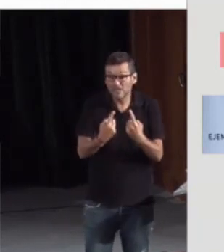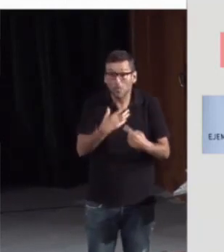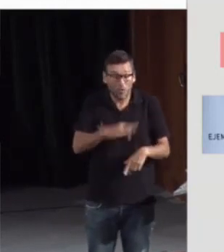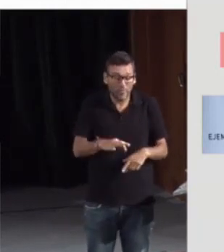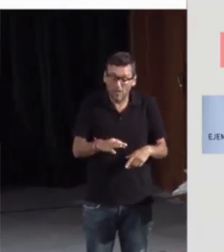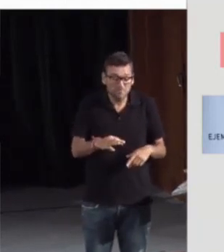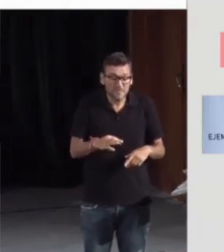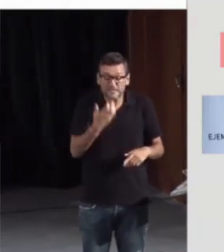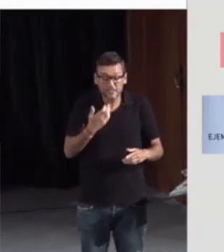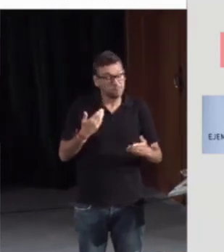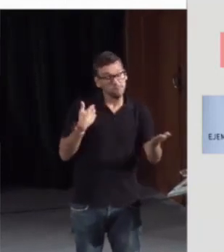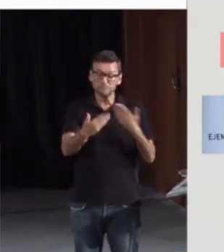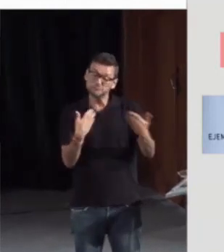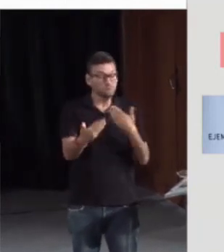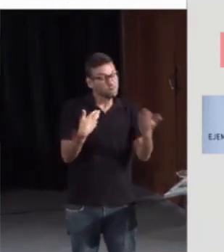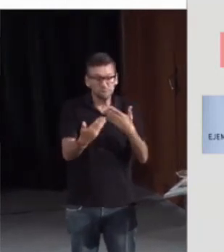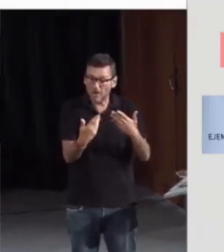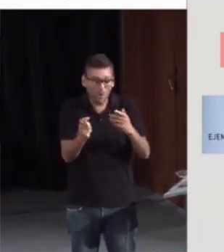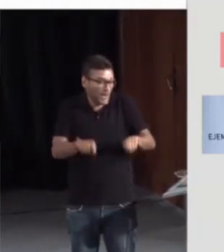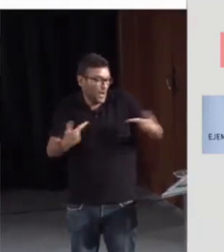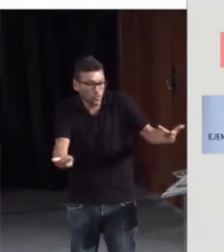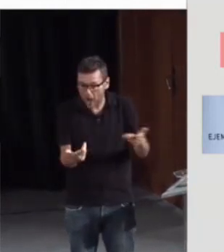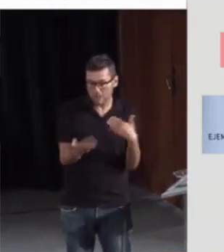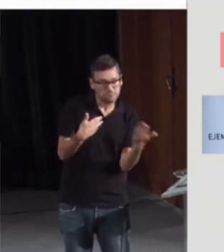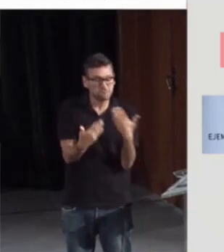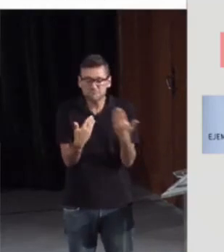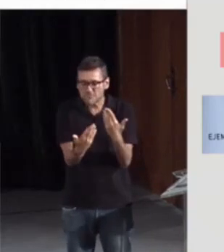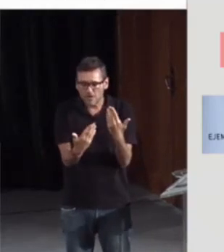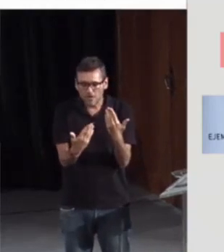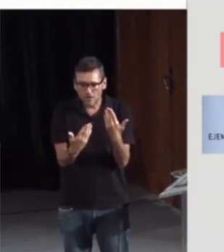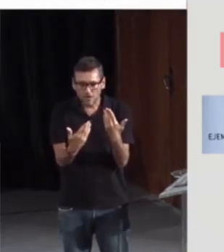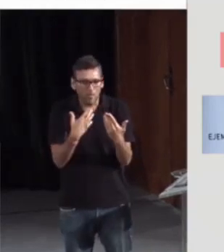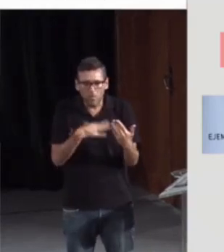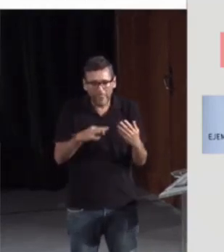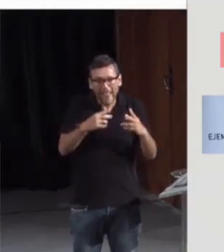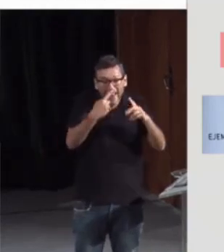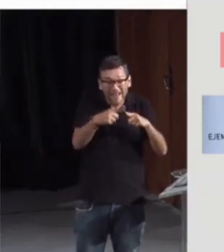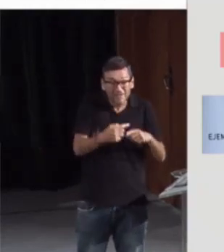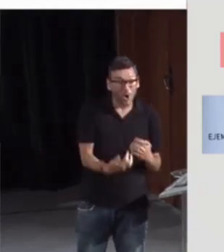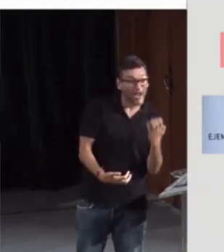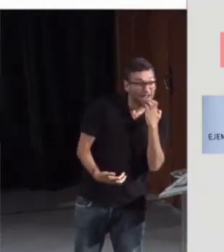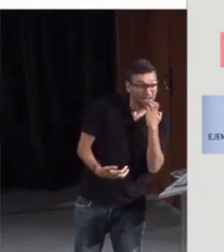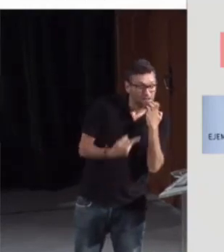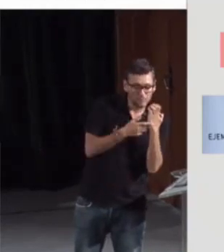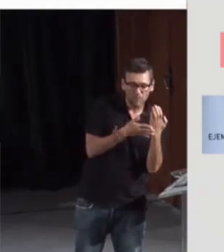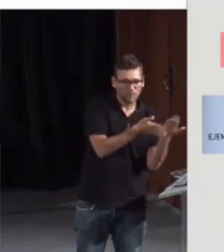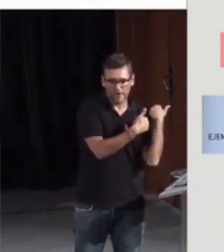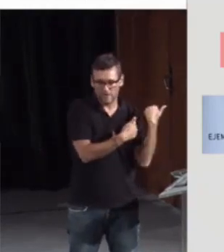También Ángel Herrero dice que en ocasiones, en una interacción, una comunicación de manera